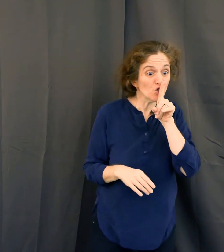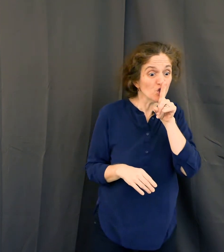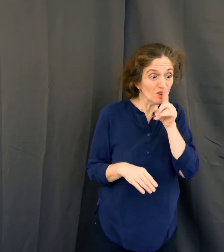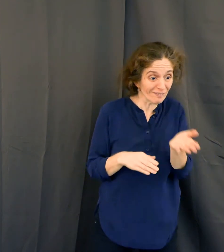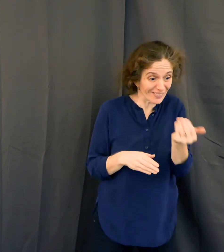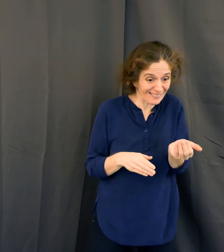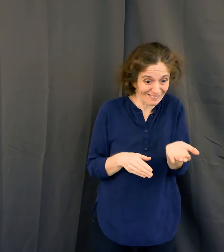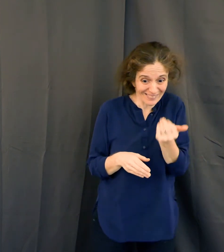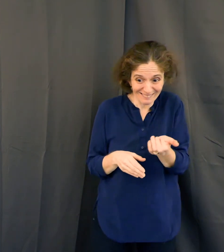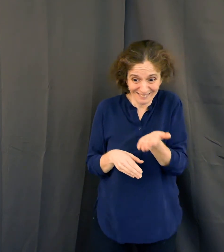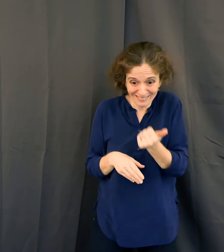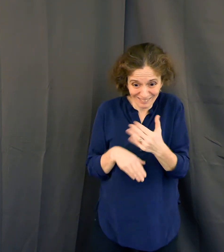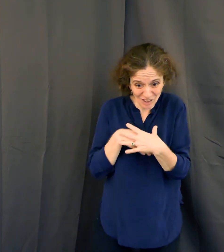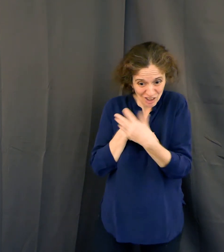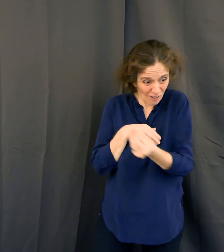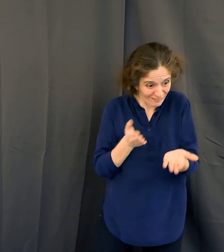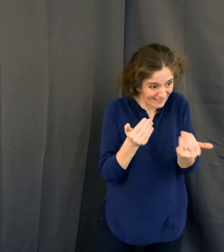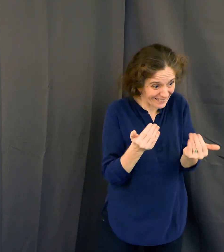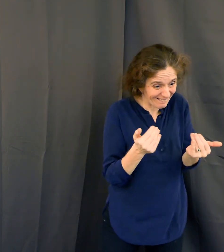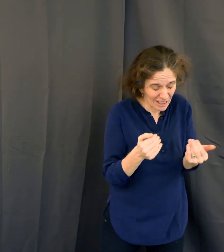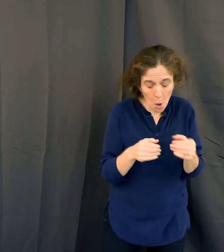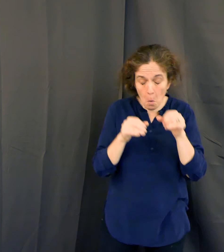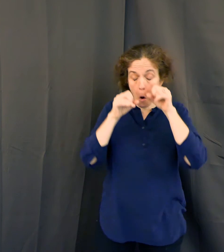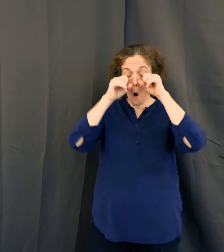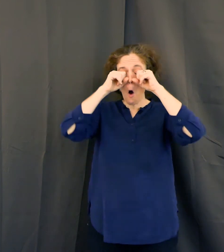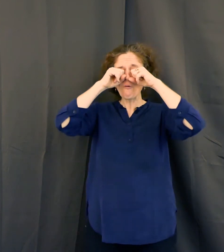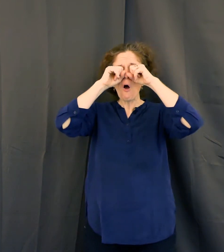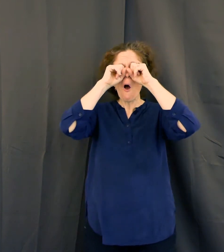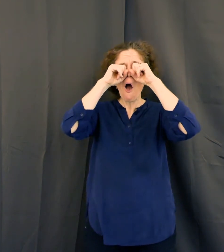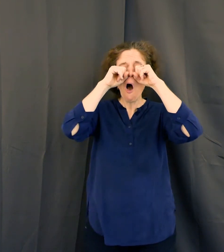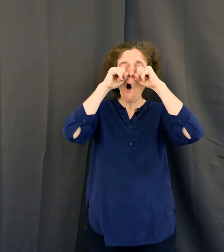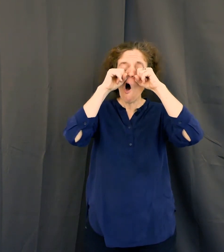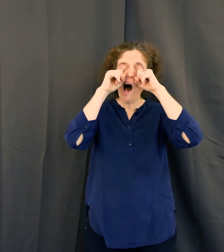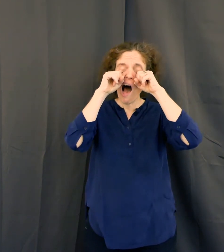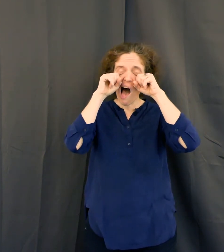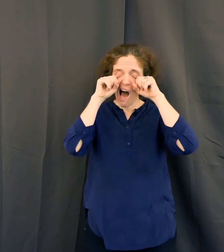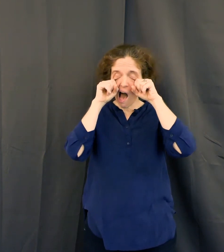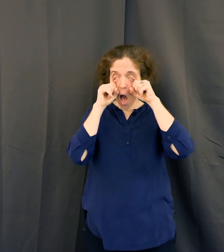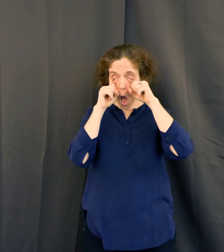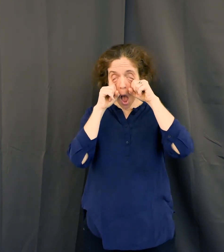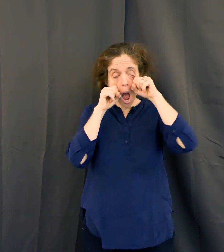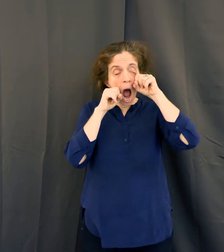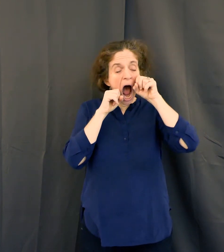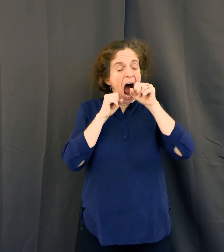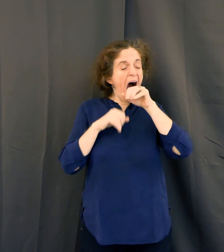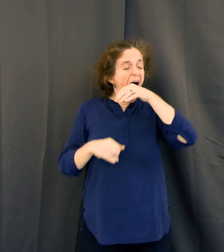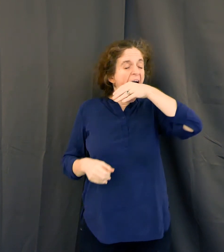Père Noël, mais chut, venez, nous allons sortir. Les enfants sont